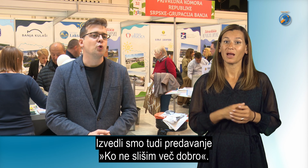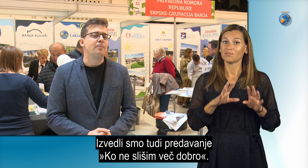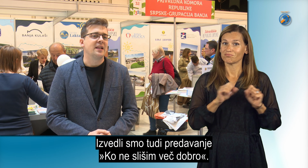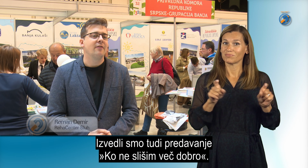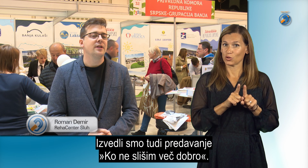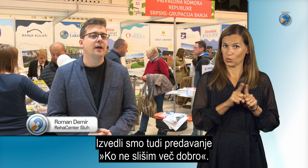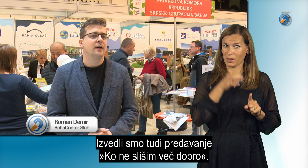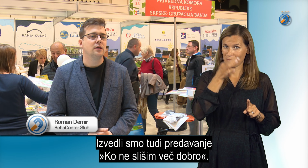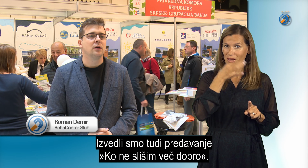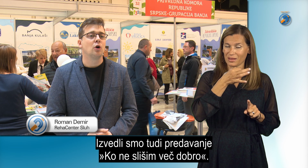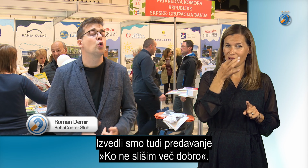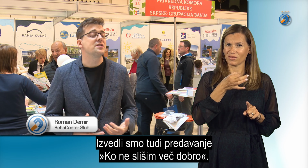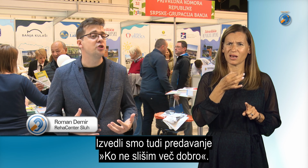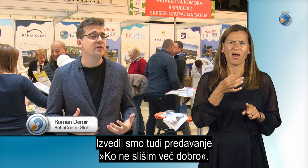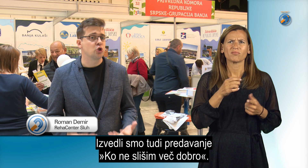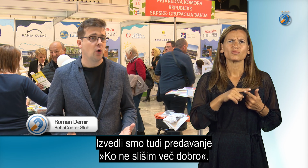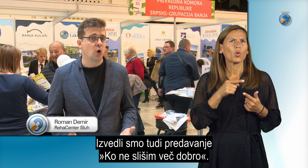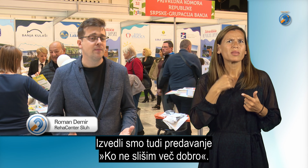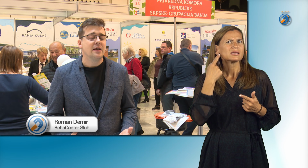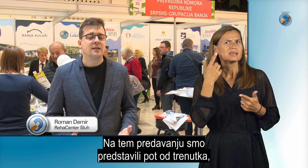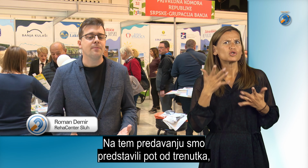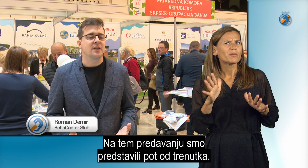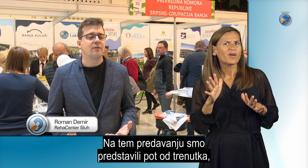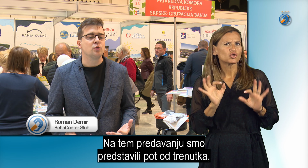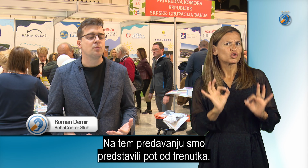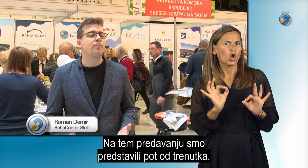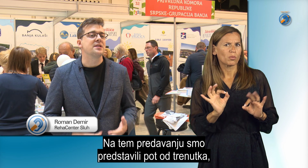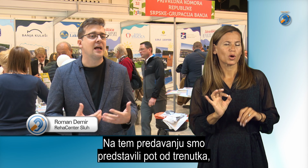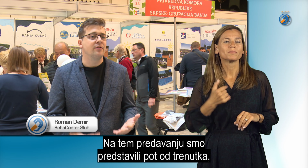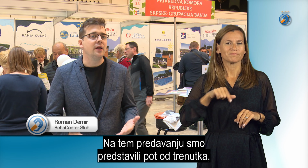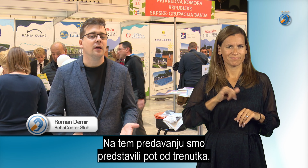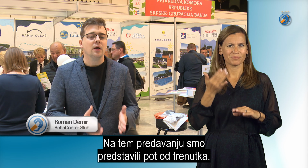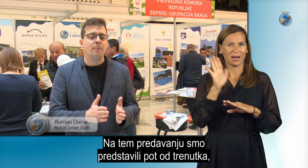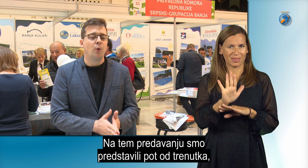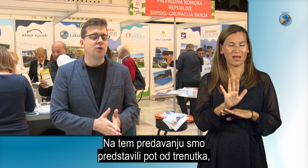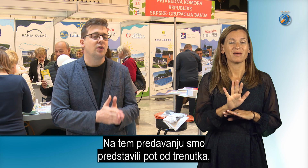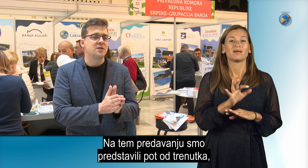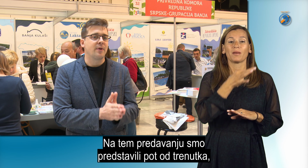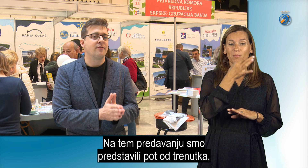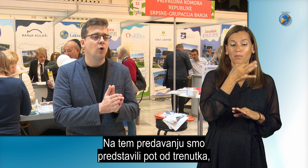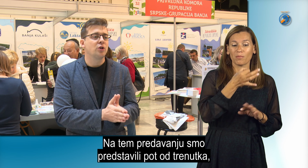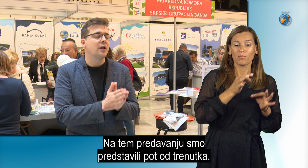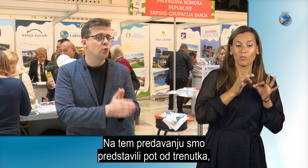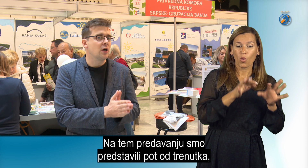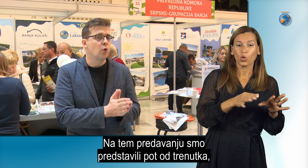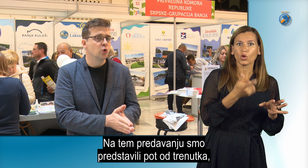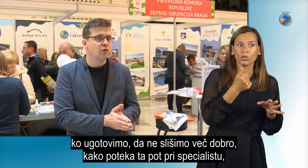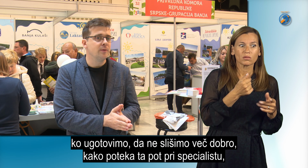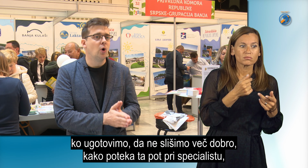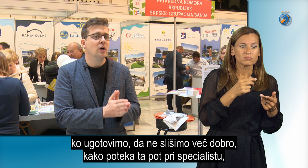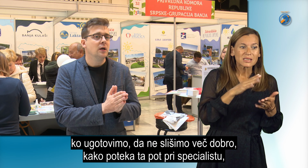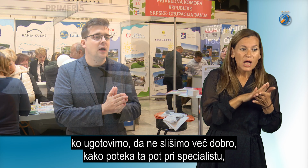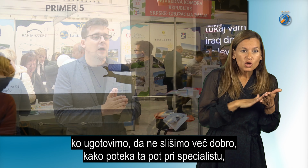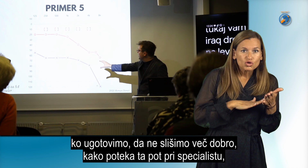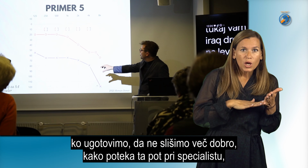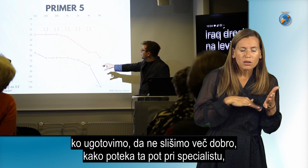Izvedli smo tudi predavanje, ko ne slišim več dobro. Na tem predavanju smo predstavili pot, se pravi od trenutka, ko